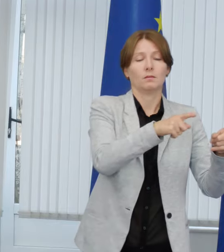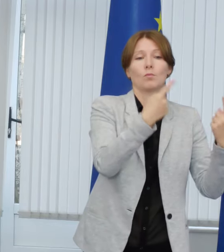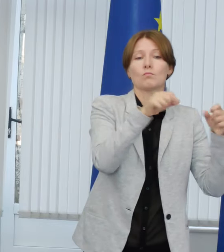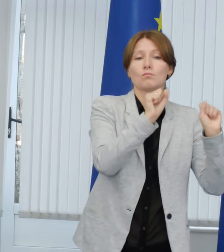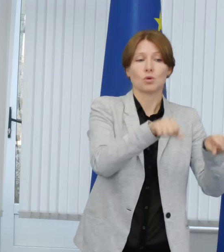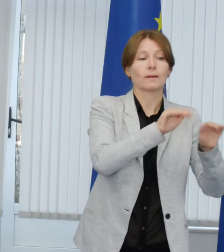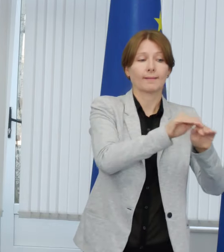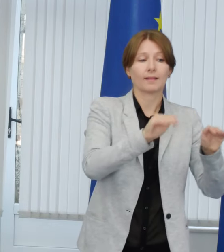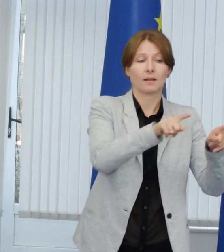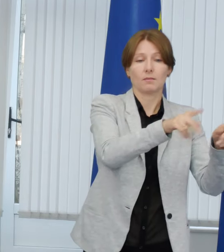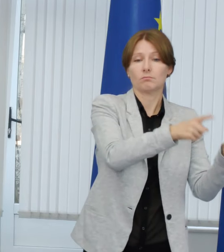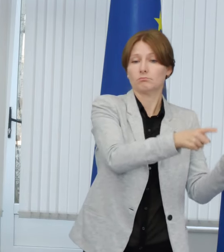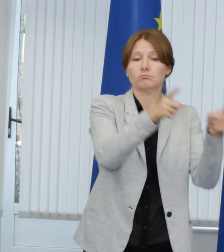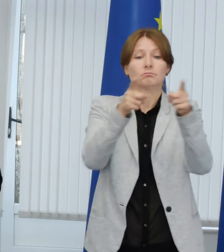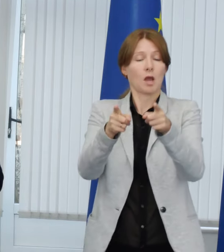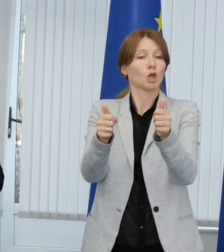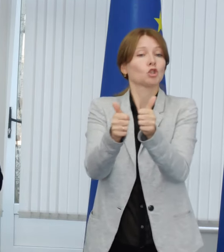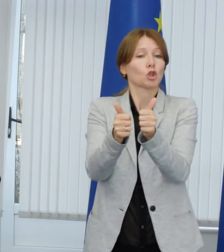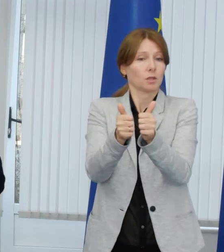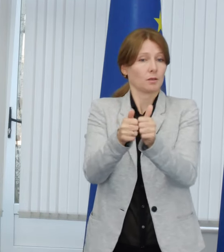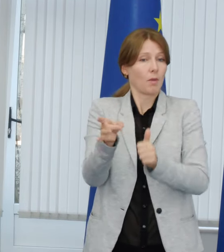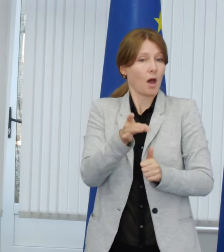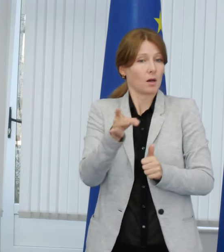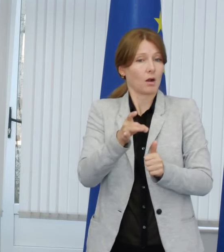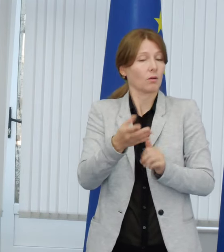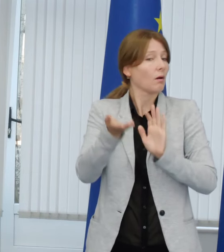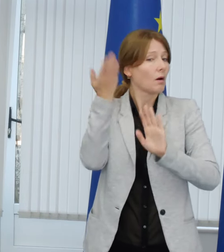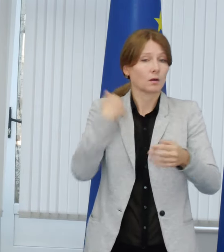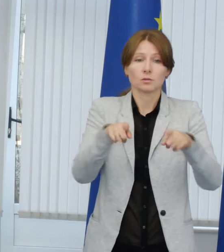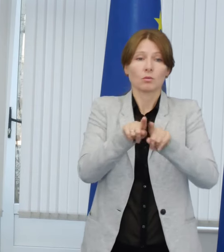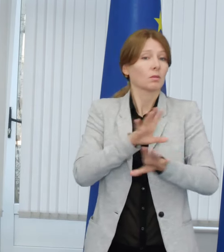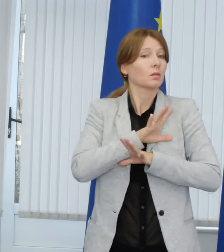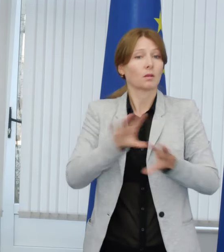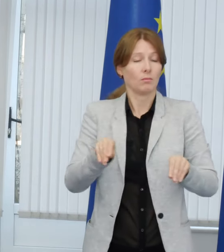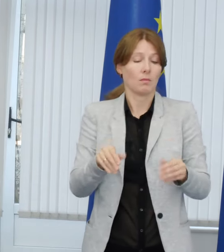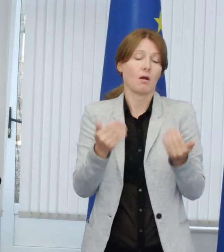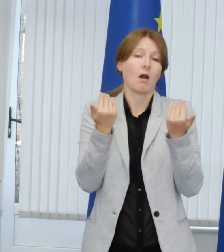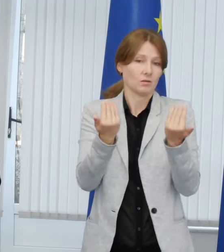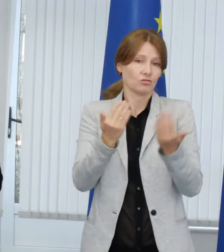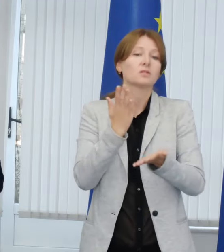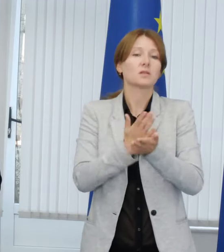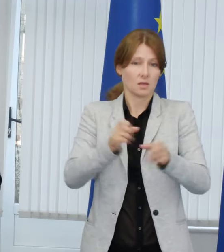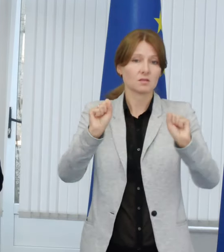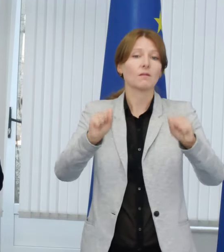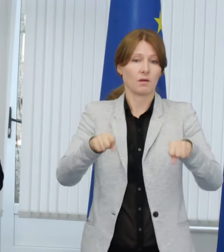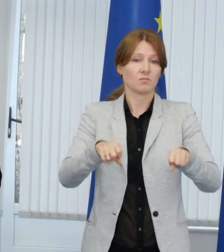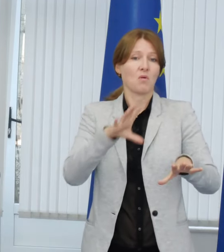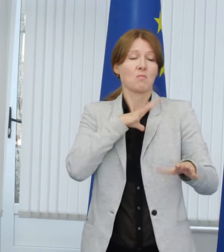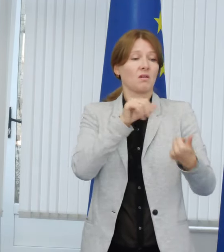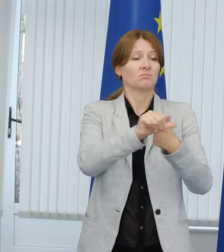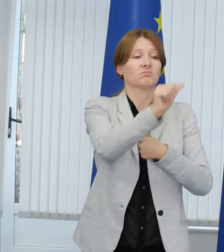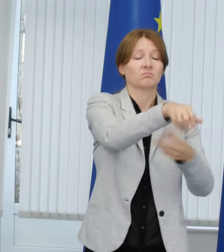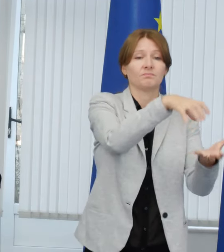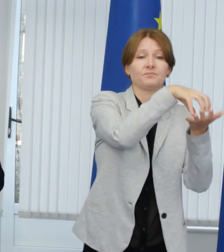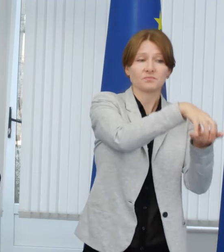în raionul limitrof. Până acum acest lucru nu era posibil, pentru că fiecare raion avea